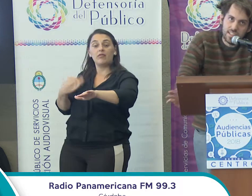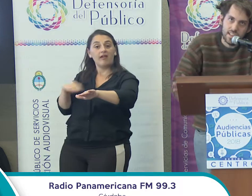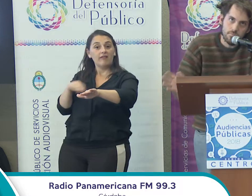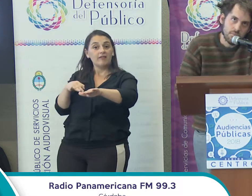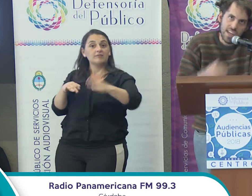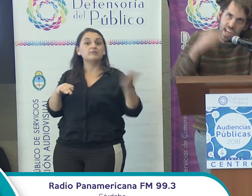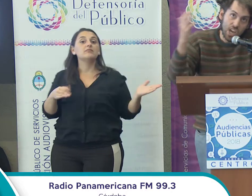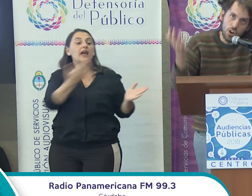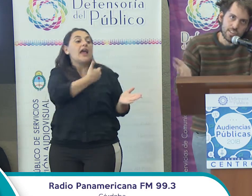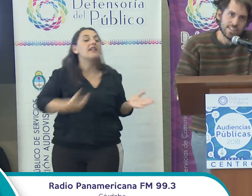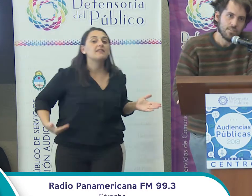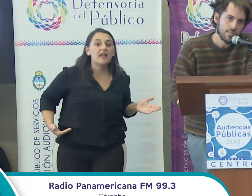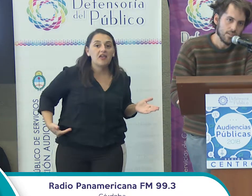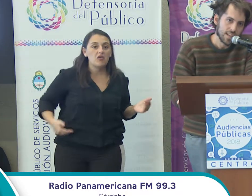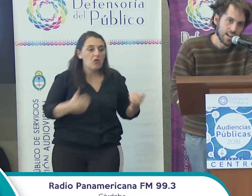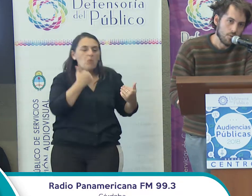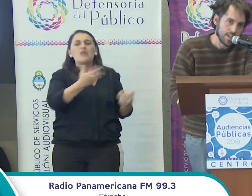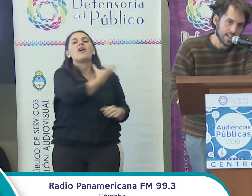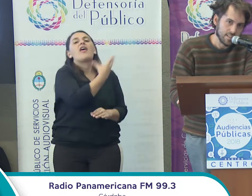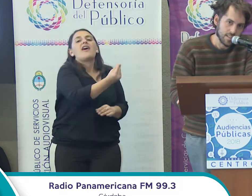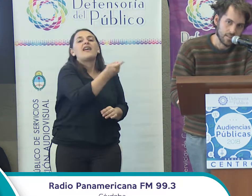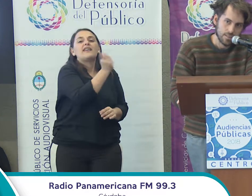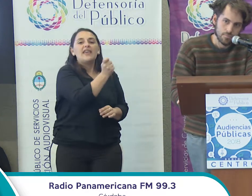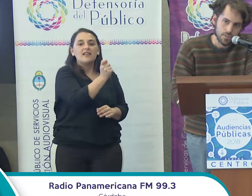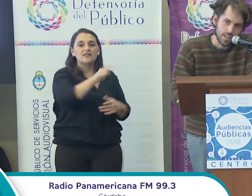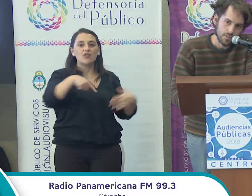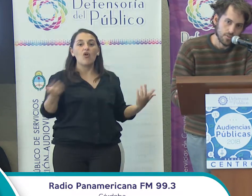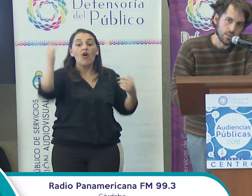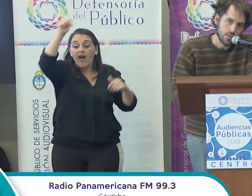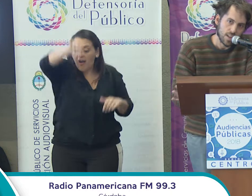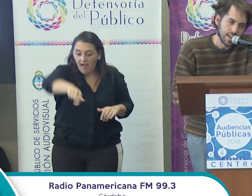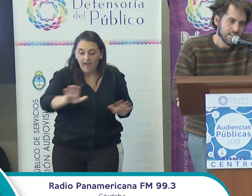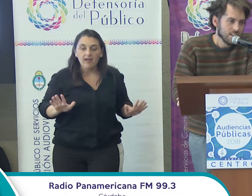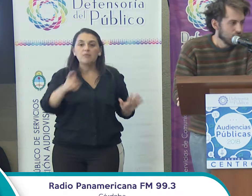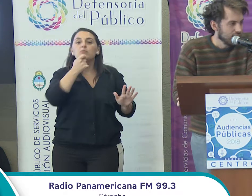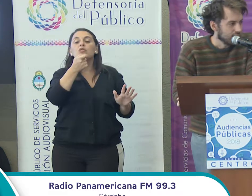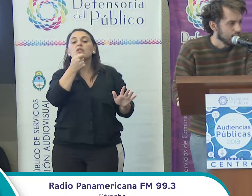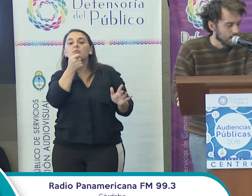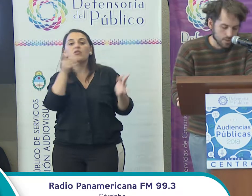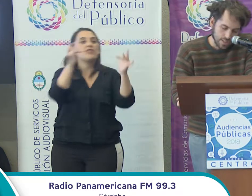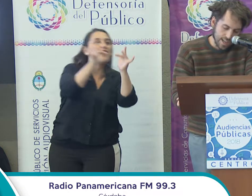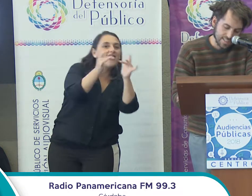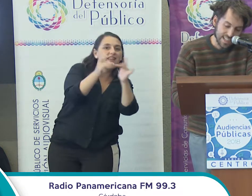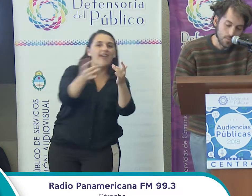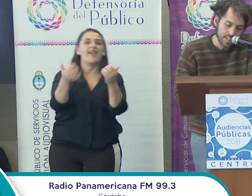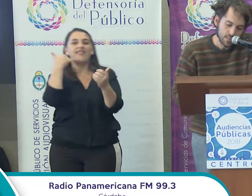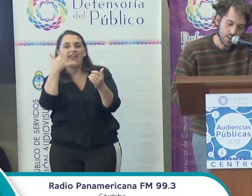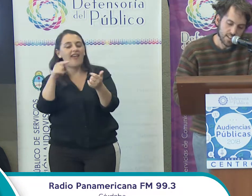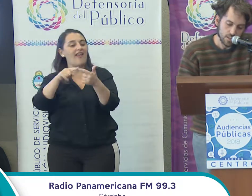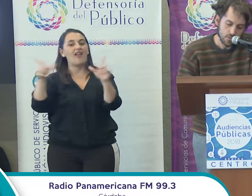así este peón que está viviendo que es la convergencia o sea todo bien con la con este tema de la unión de las